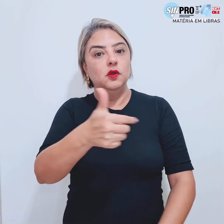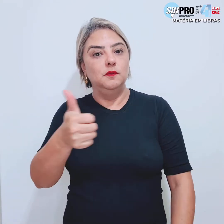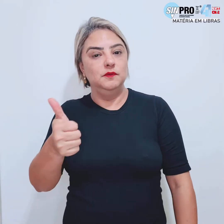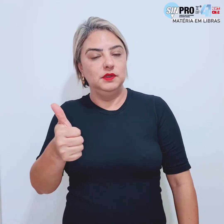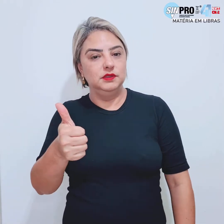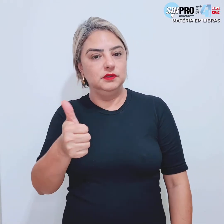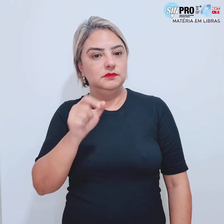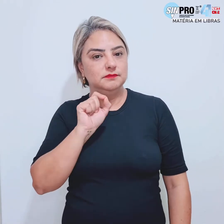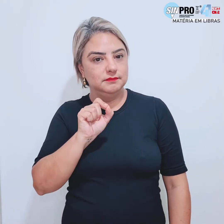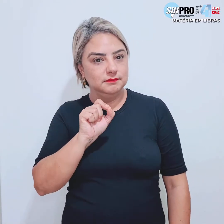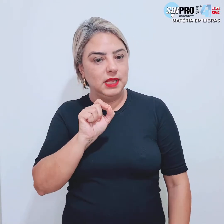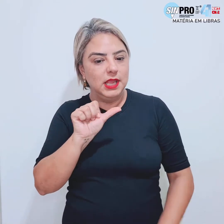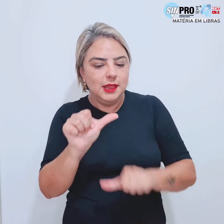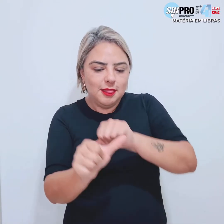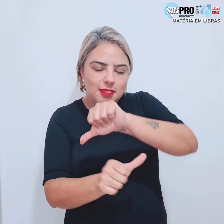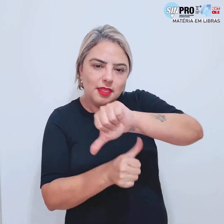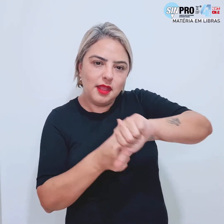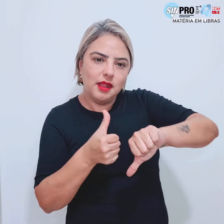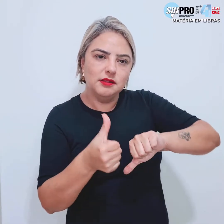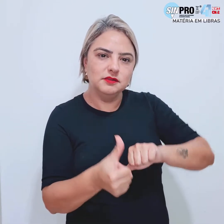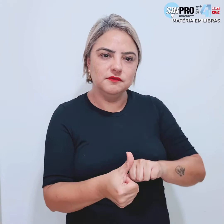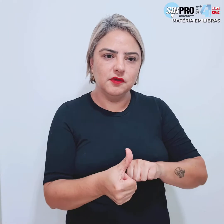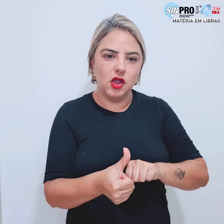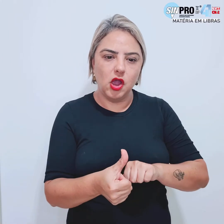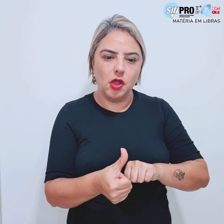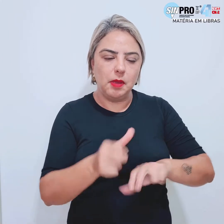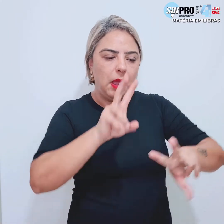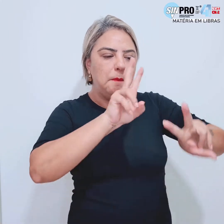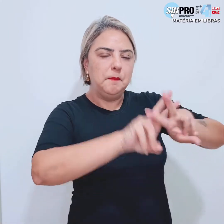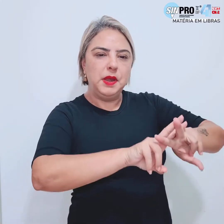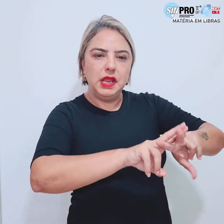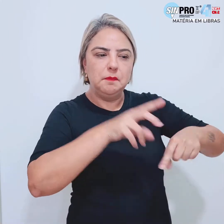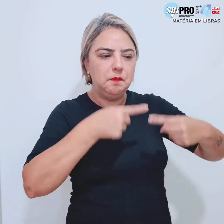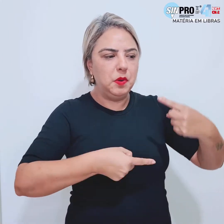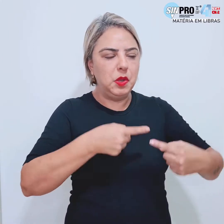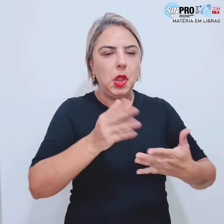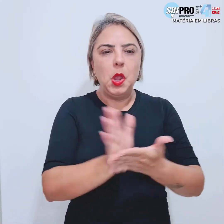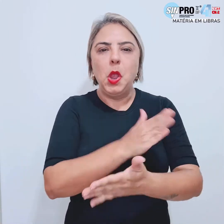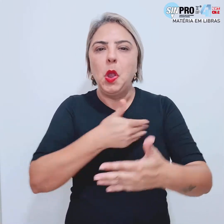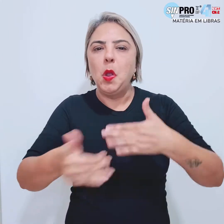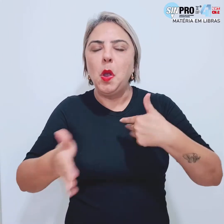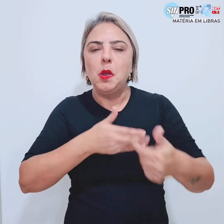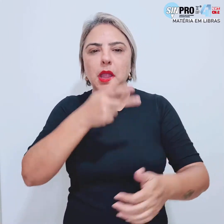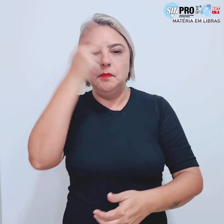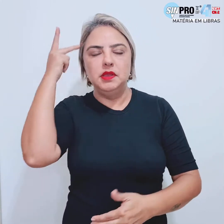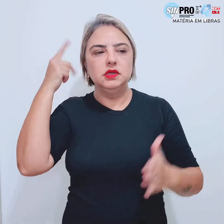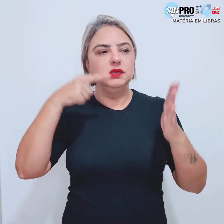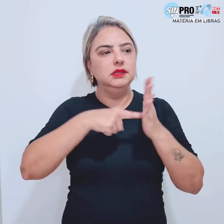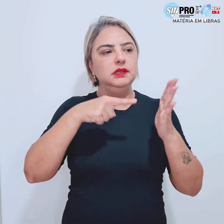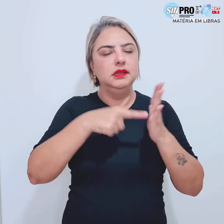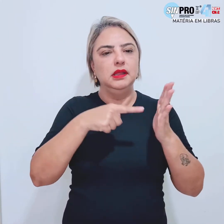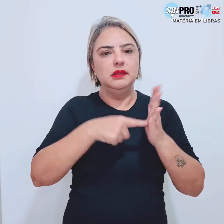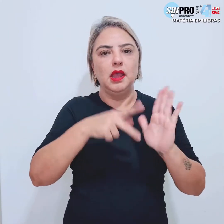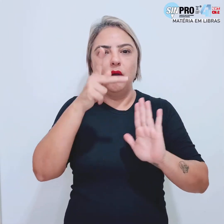109/2021, e transforma em preso político quem quer que denuncie o projeto